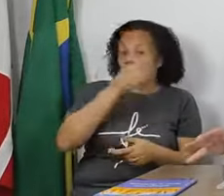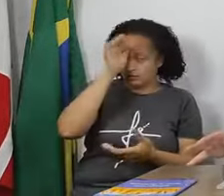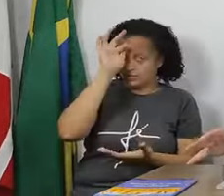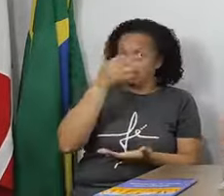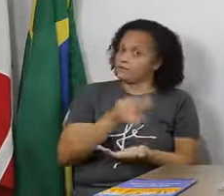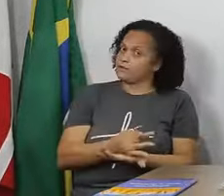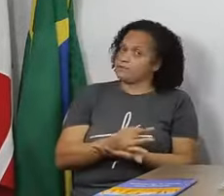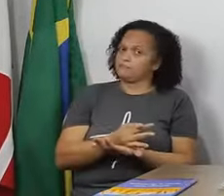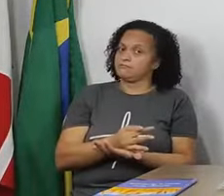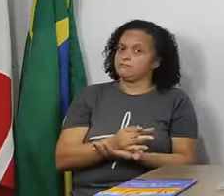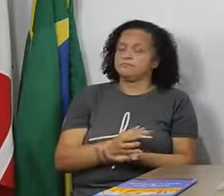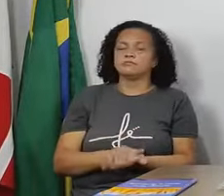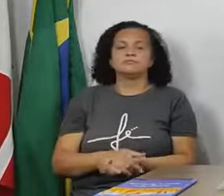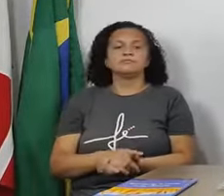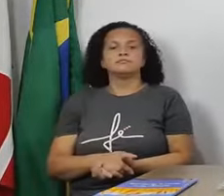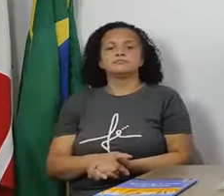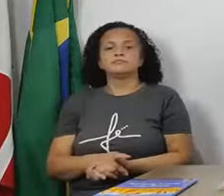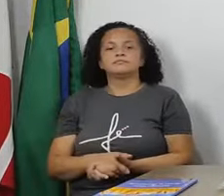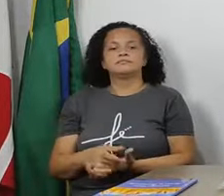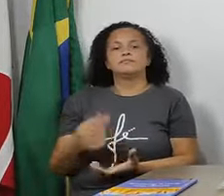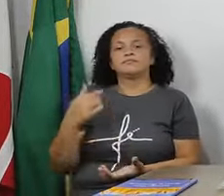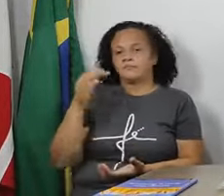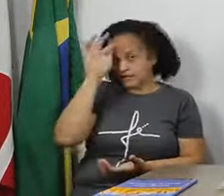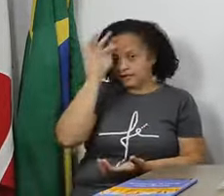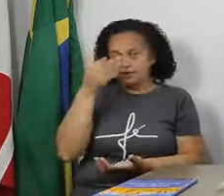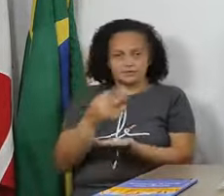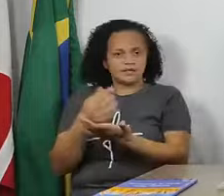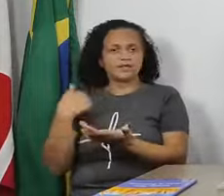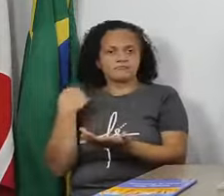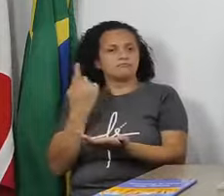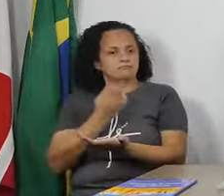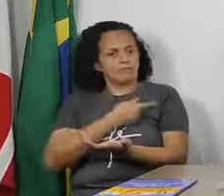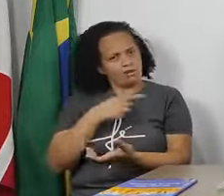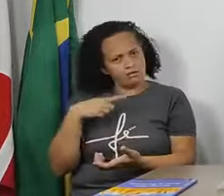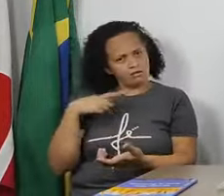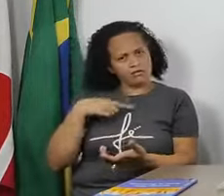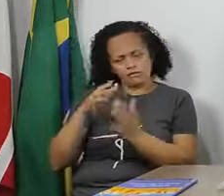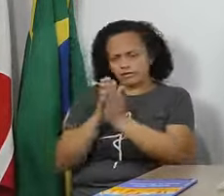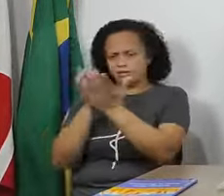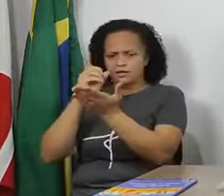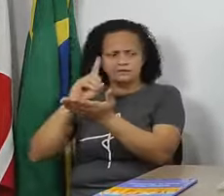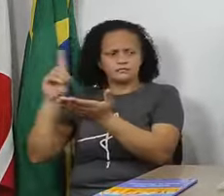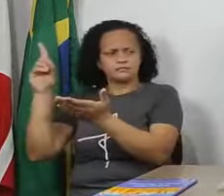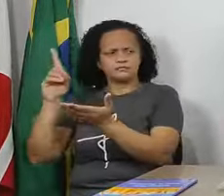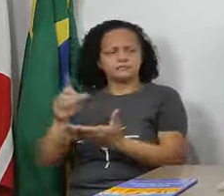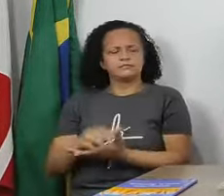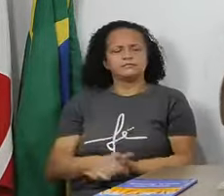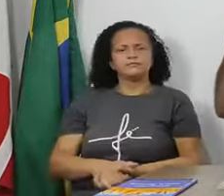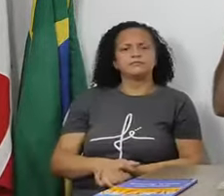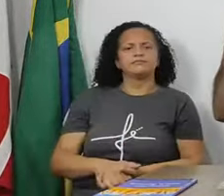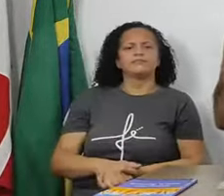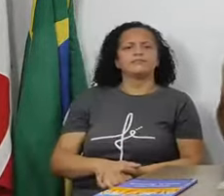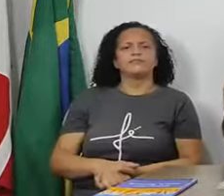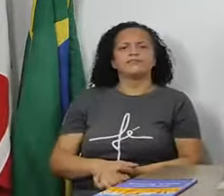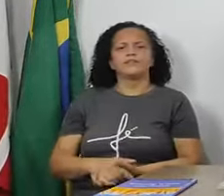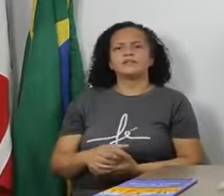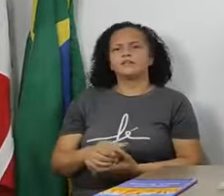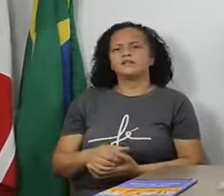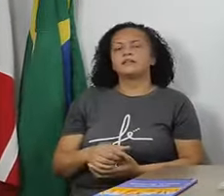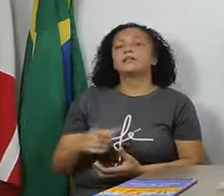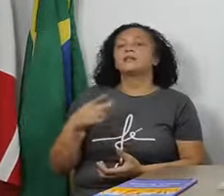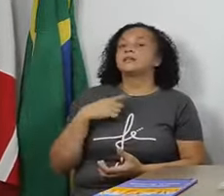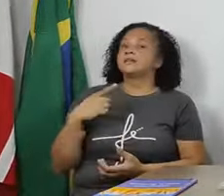essa fé que a gente afirma ter na palavra de Deus. É aí que entra uma coisa